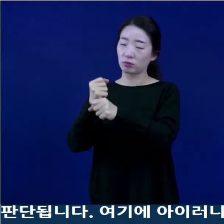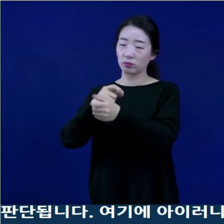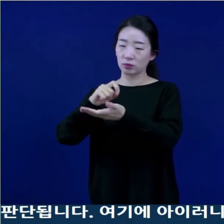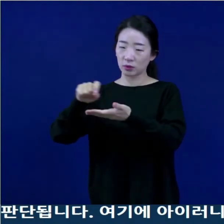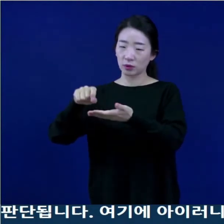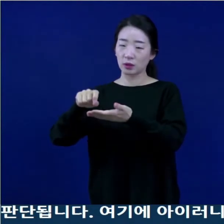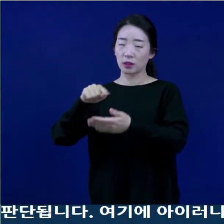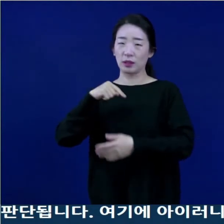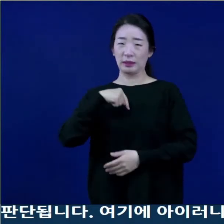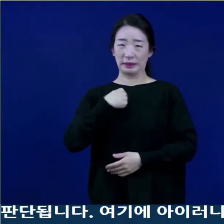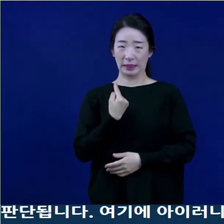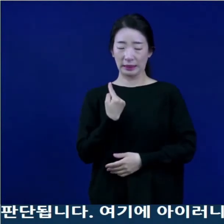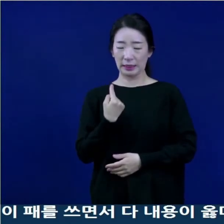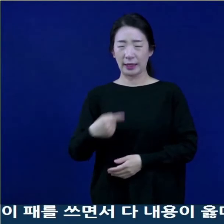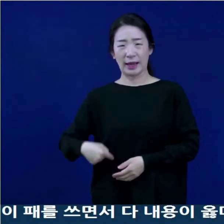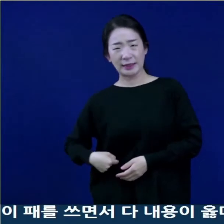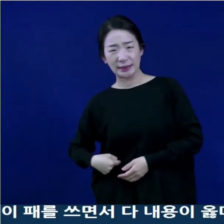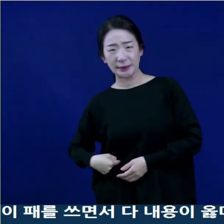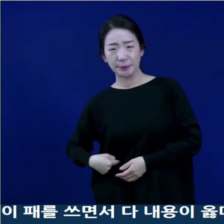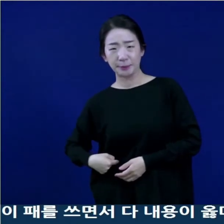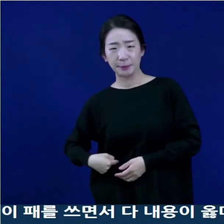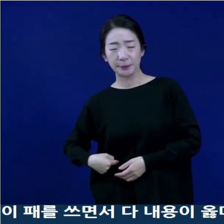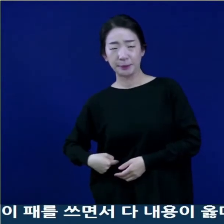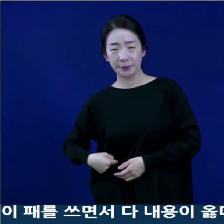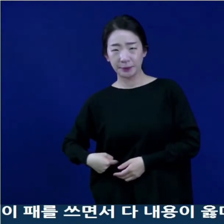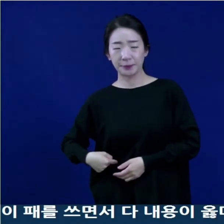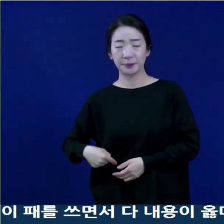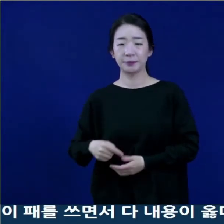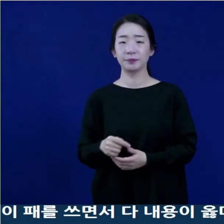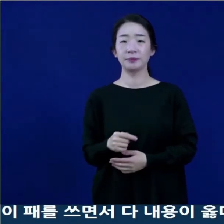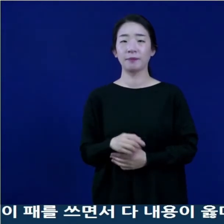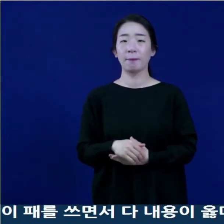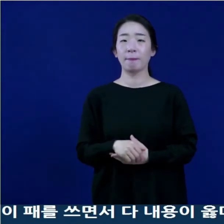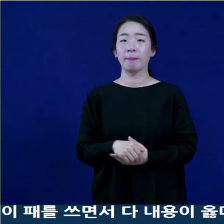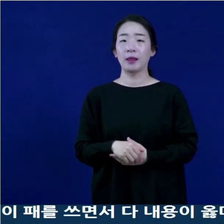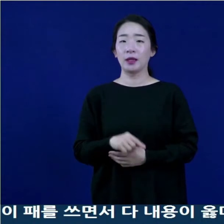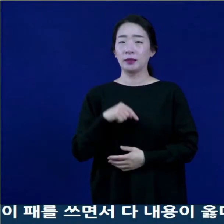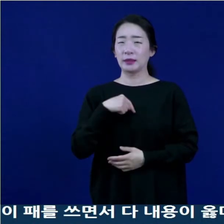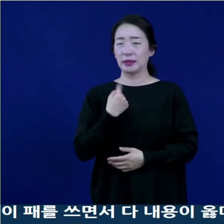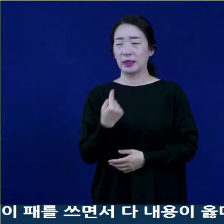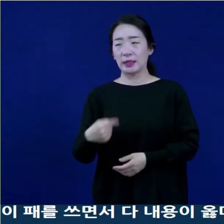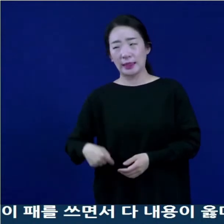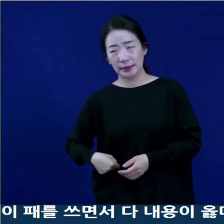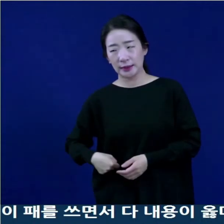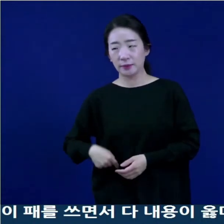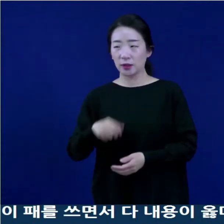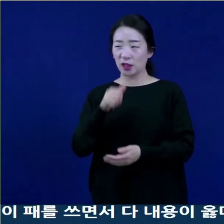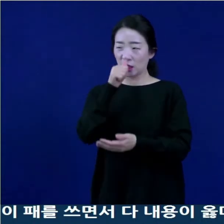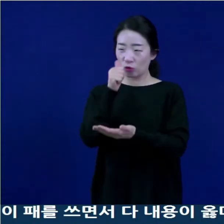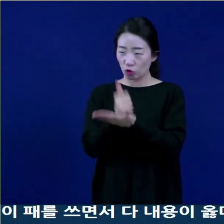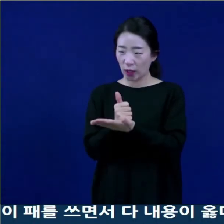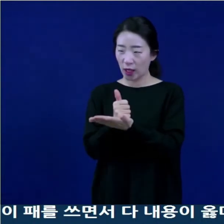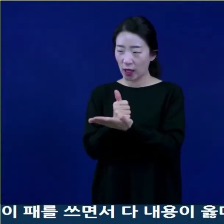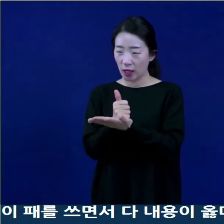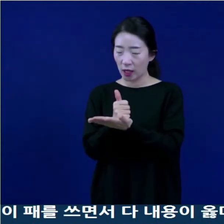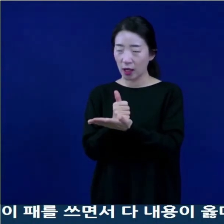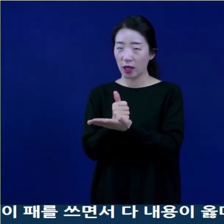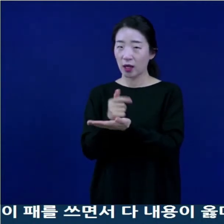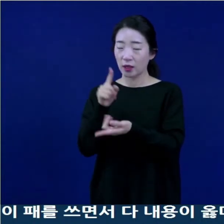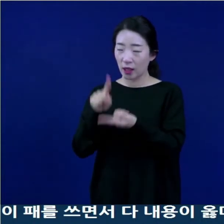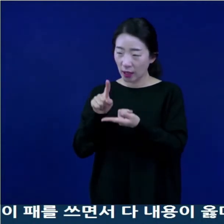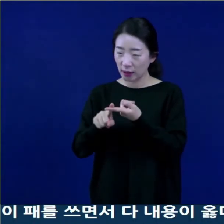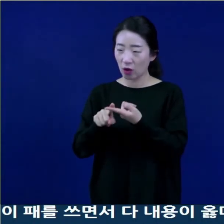있는 작은 양심, 그 양심을 이 죄의 몫으로 나사렛